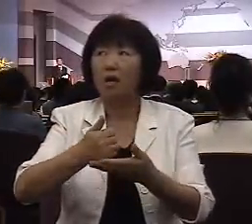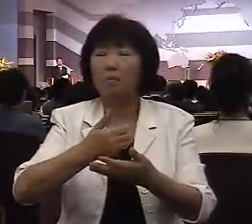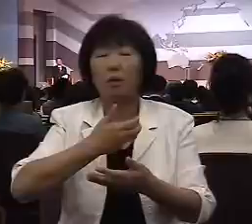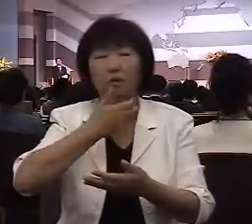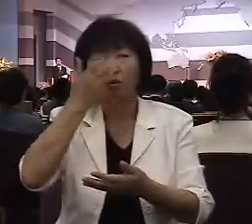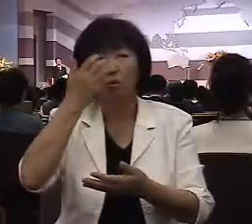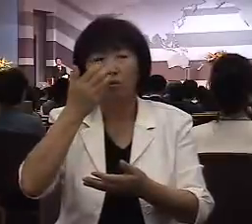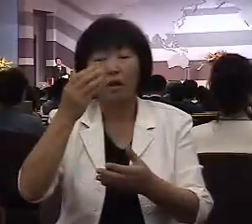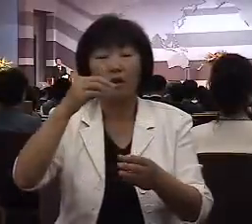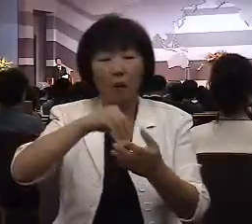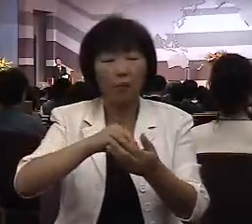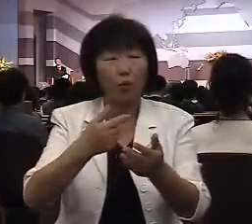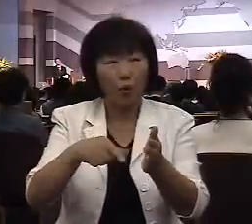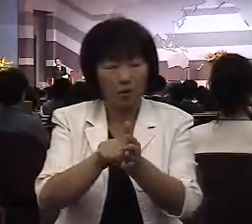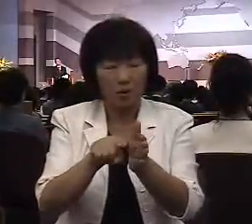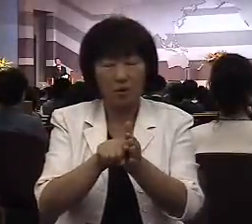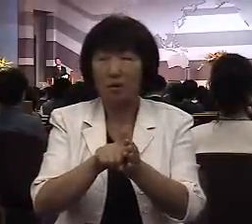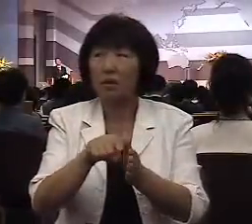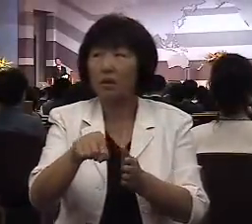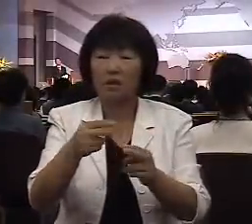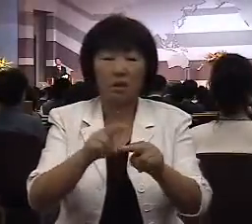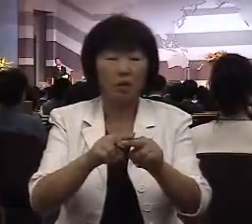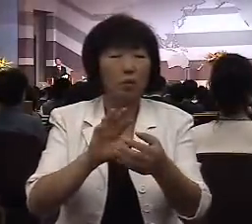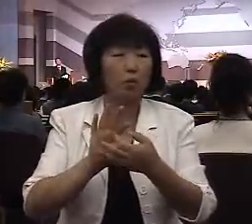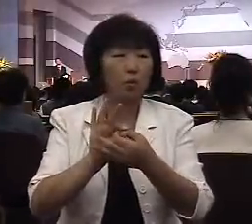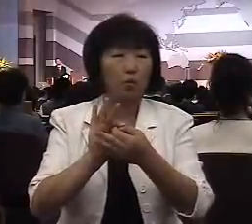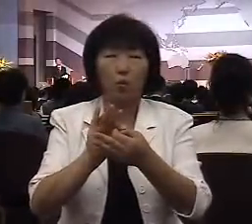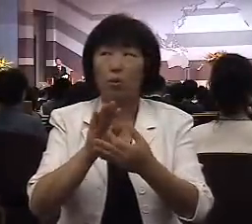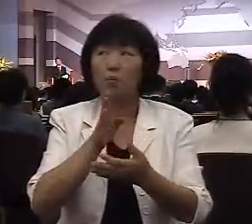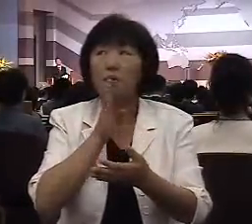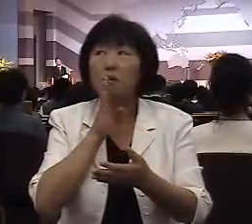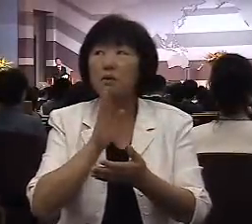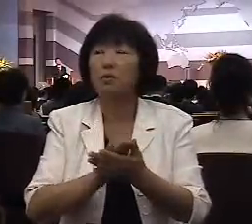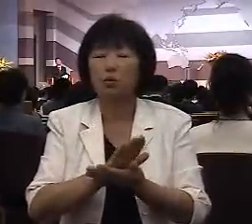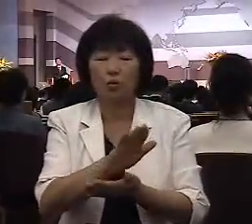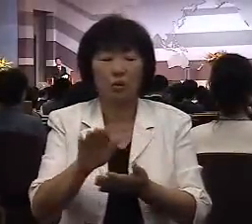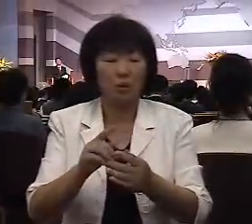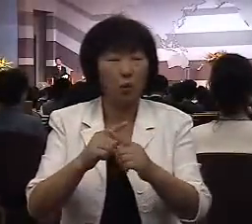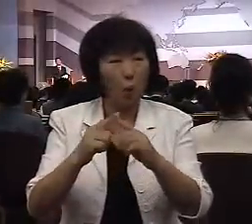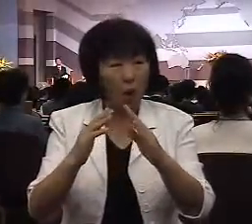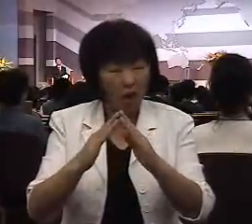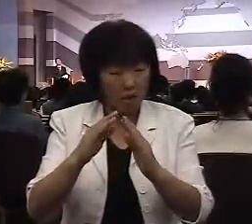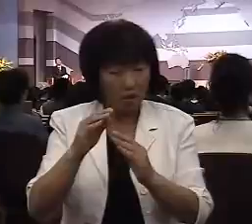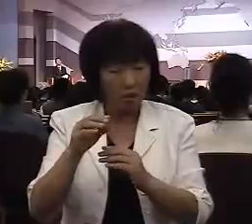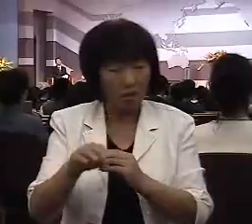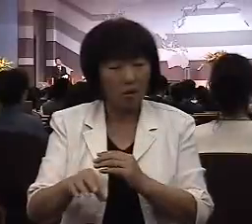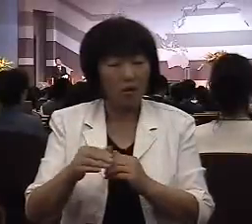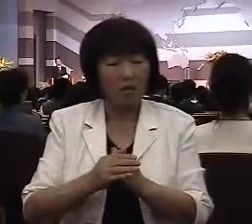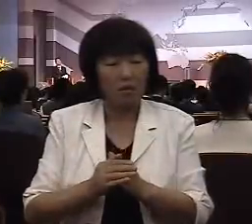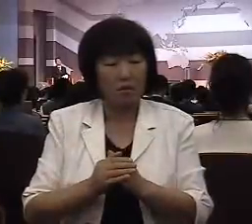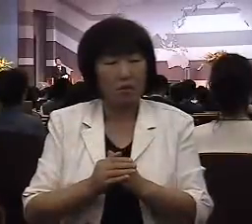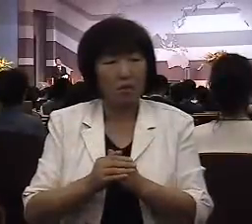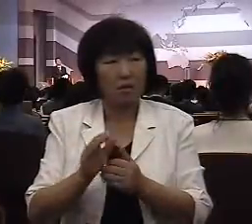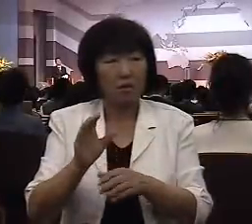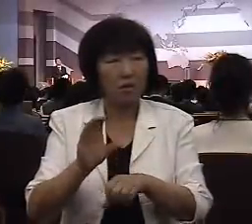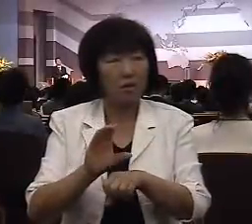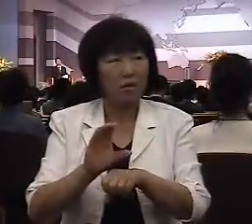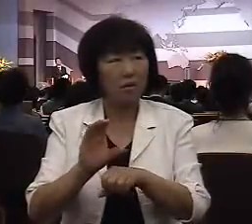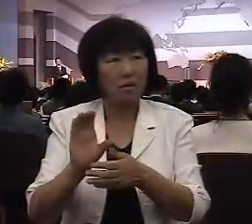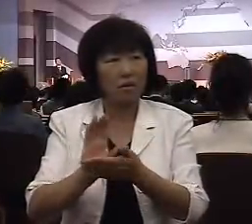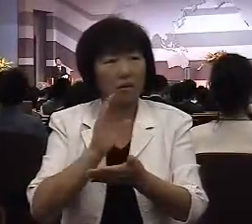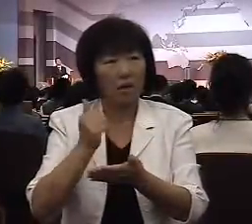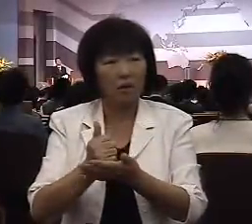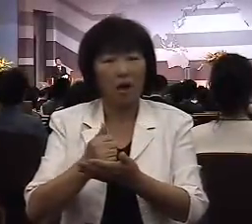것입니다. 여러분 이 자리를 통해서 반드시 우리 교회에서는 또한 크리스천 학교도 운영해야 될